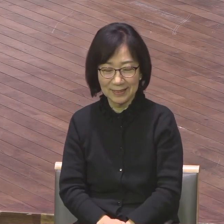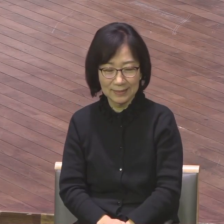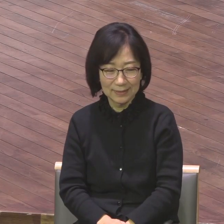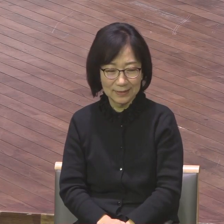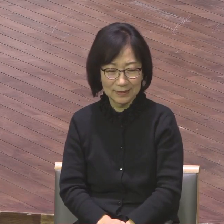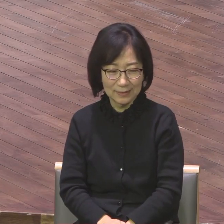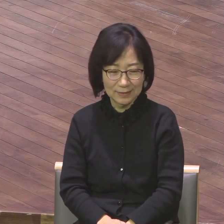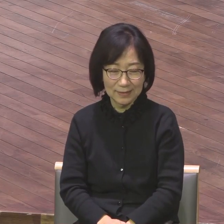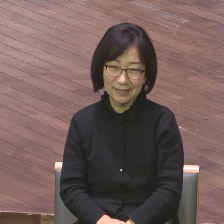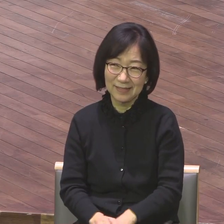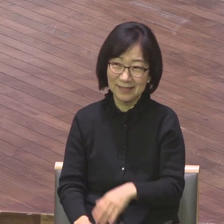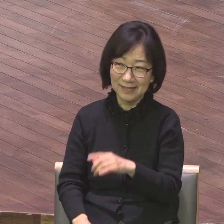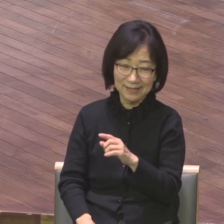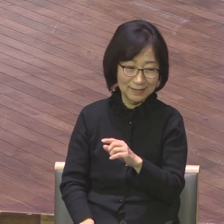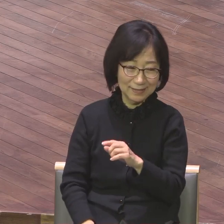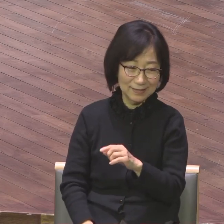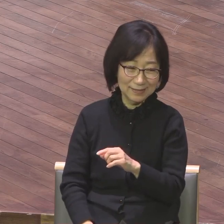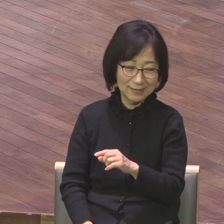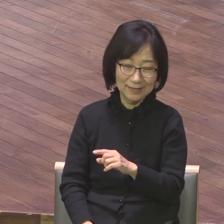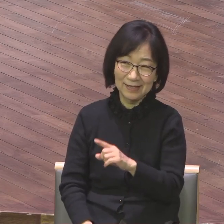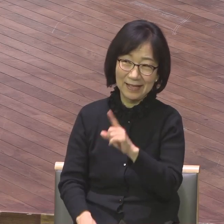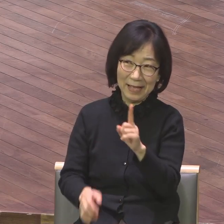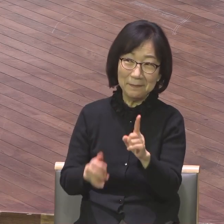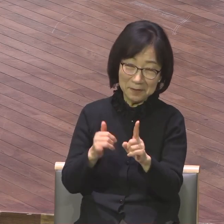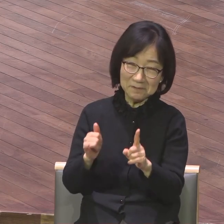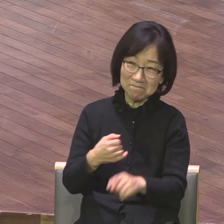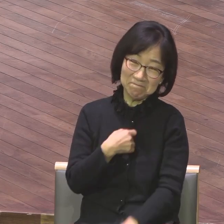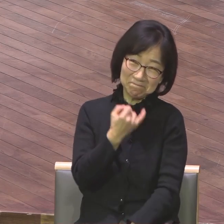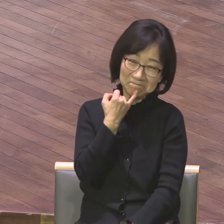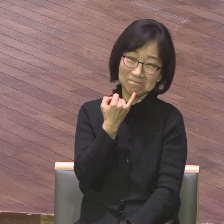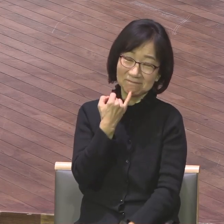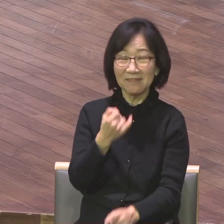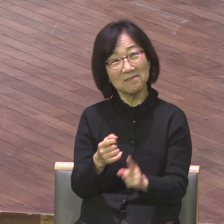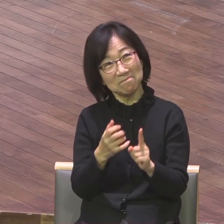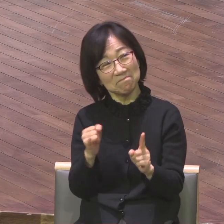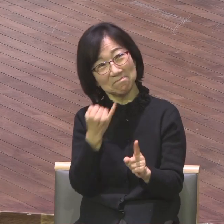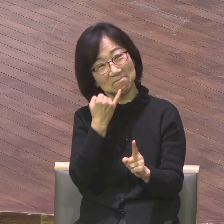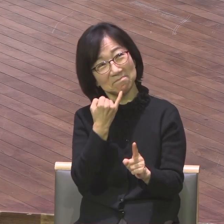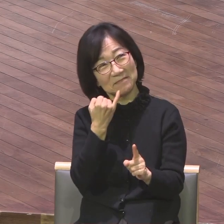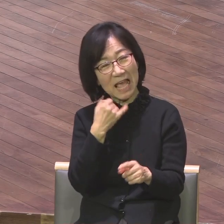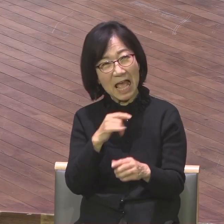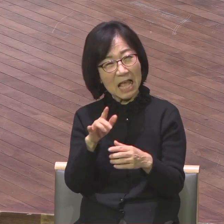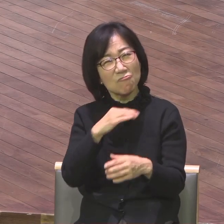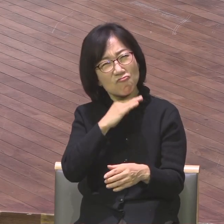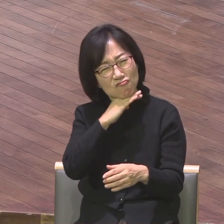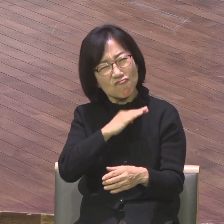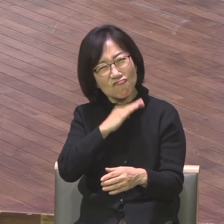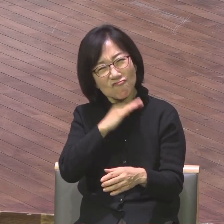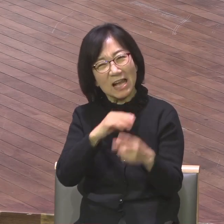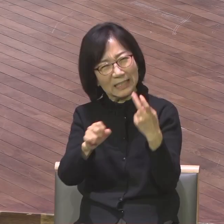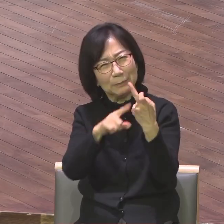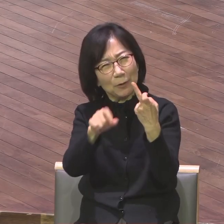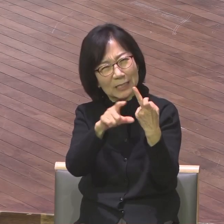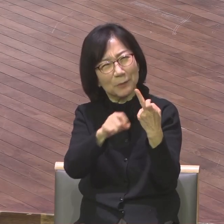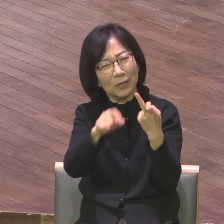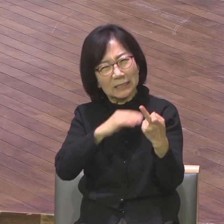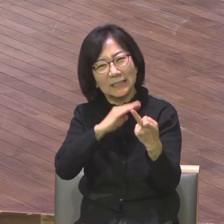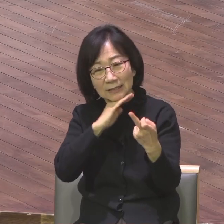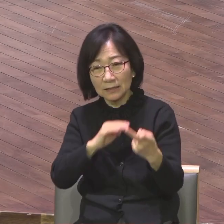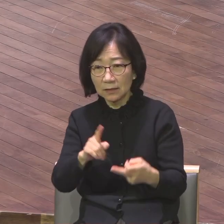아이고 한 명이야 뭐 12월 달쯤 되면 한 명 하지. 요런 또 악한 마음 가지지 마세요. 평소